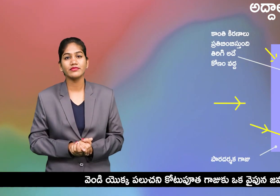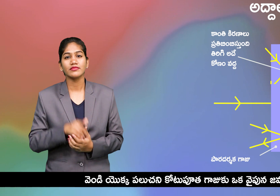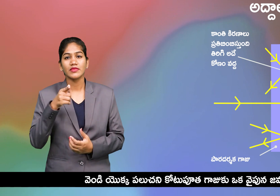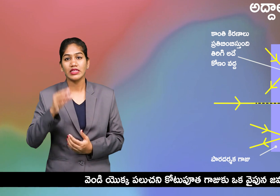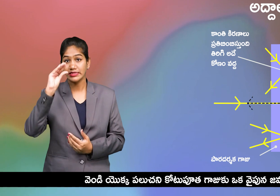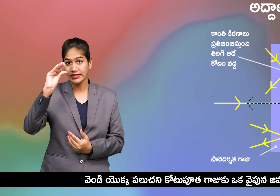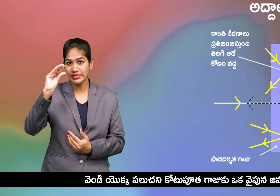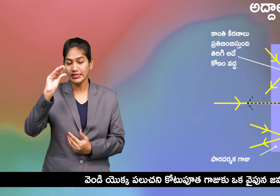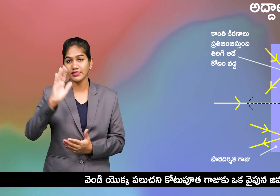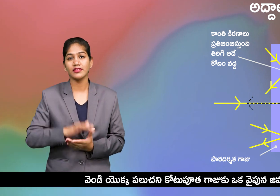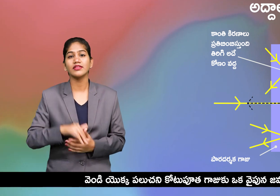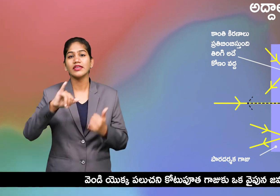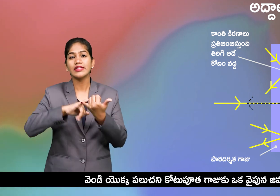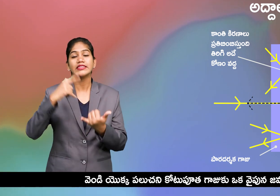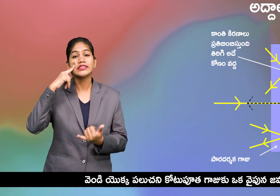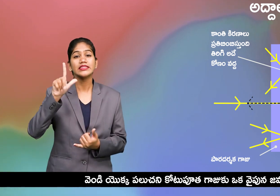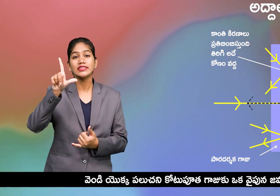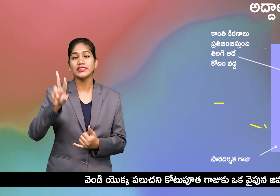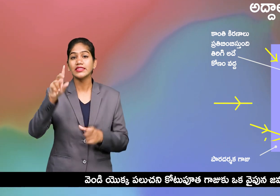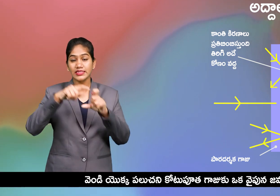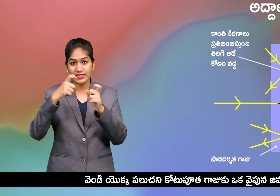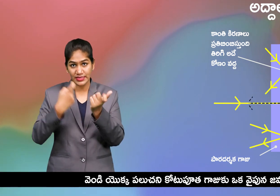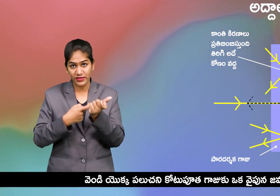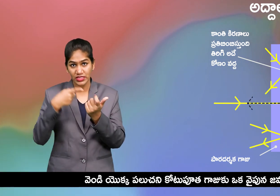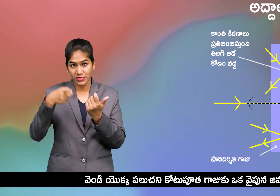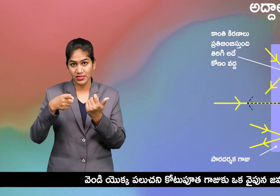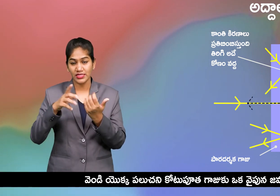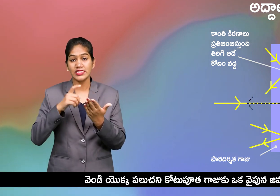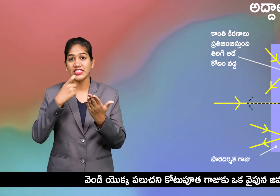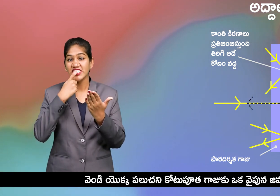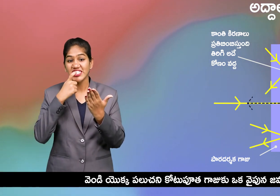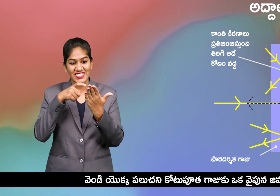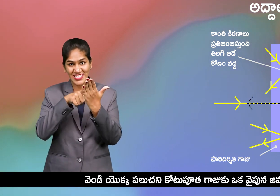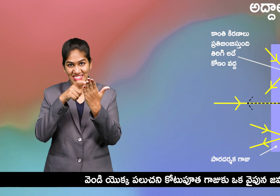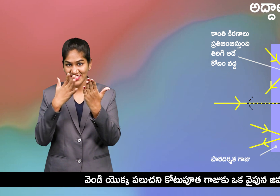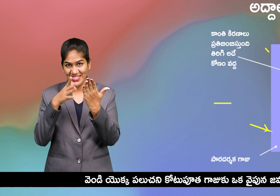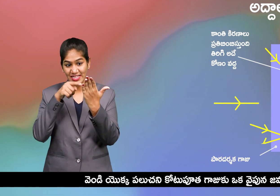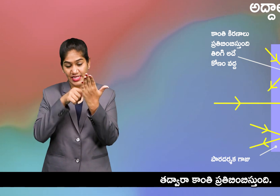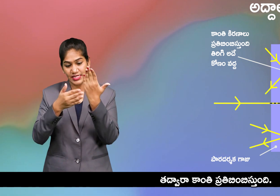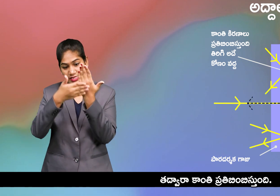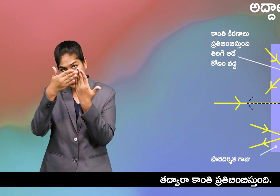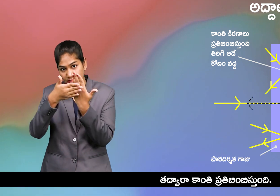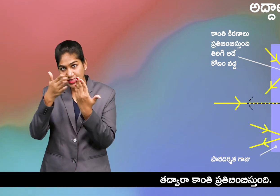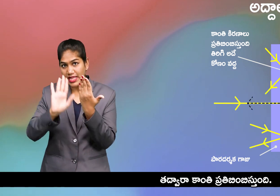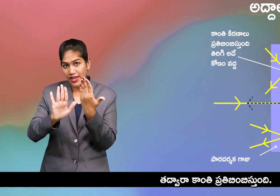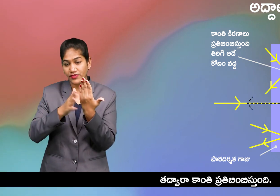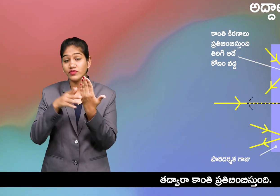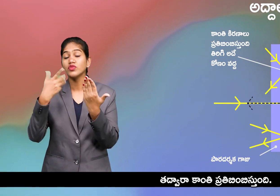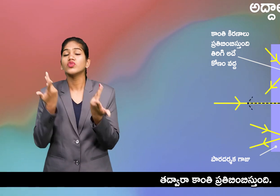వెండి యొక్క పలుచని కోటుపూత గాజుకు ఒకవైపున జమ చేయబడుతుంది, తద్వారా కాంతి